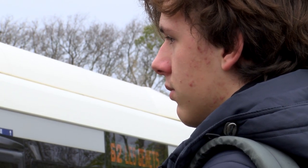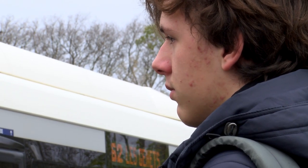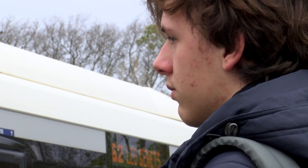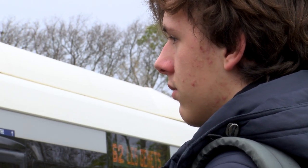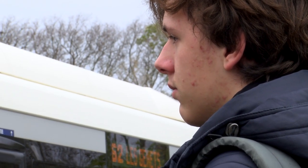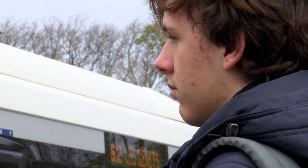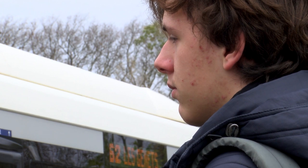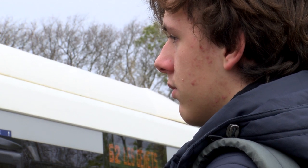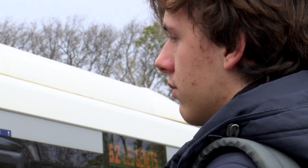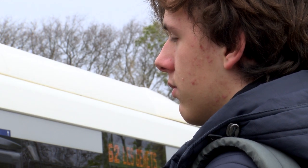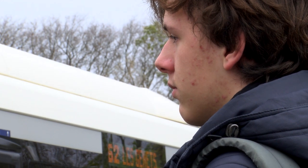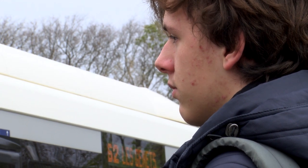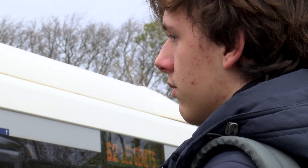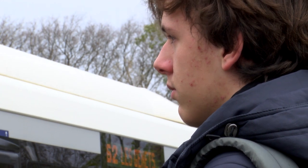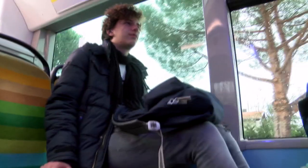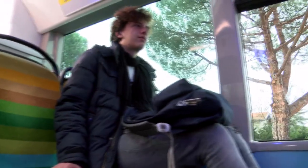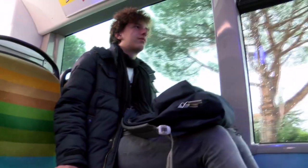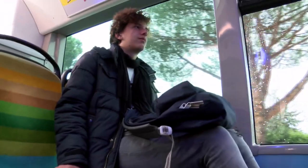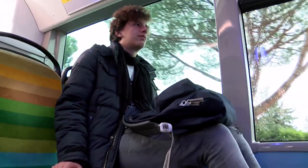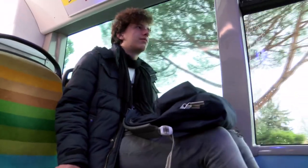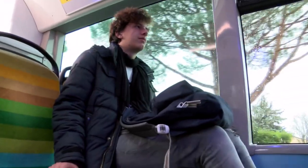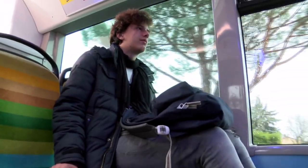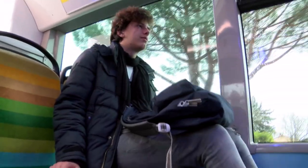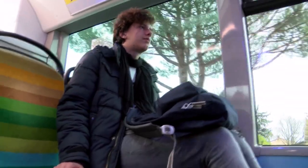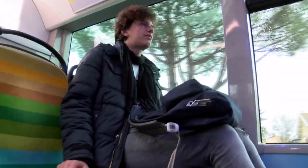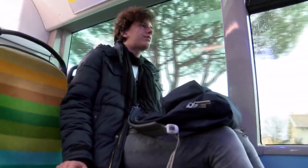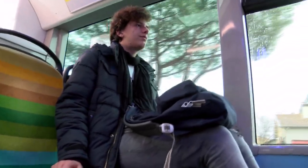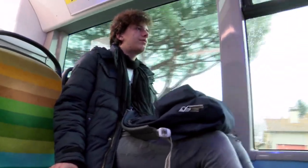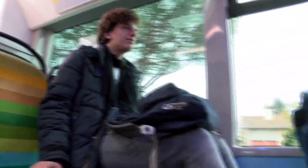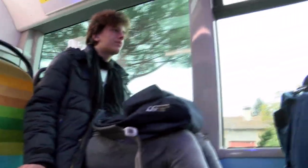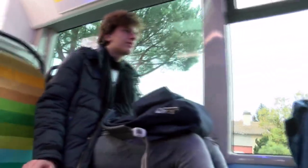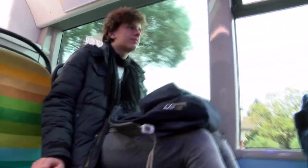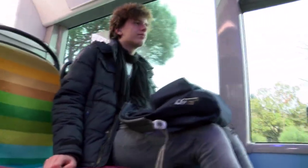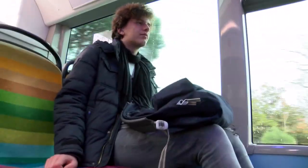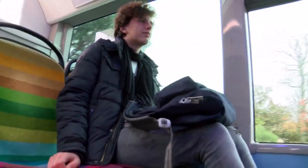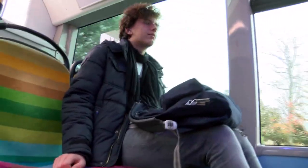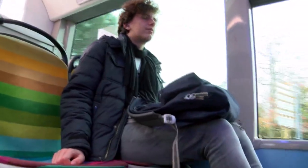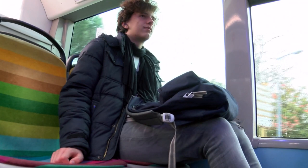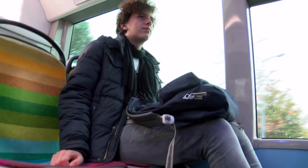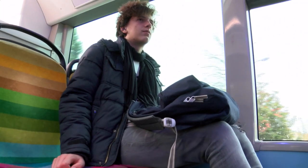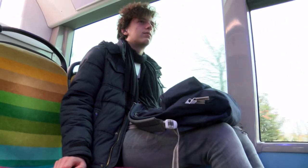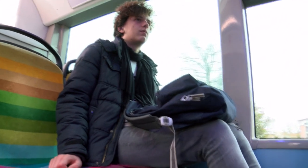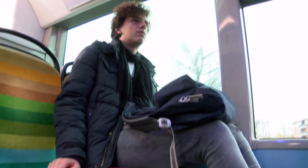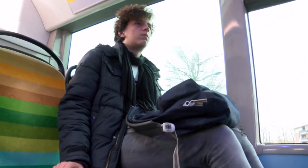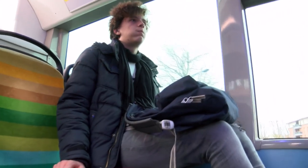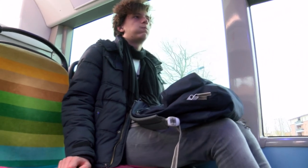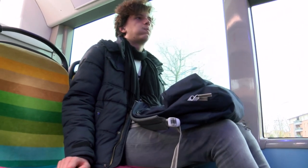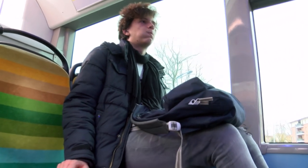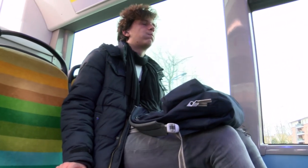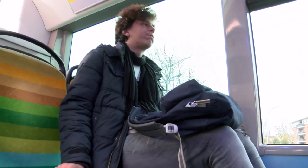sans handicap, très turbulent. Mais certains enfants sont turbulents, on posait pas plus de questions